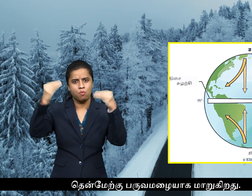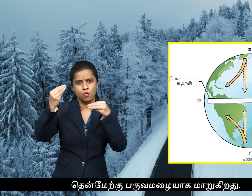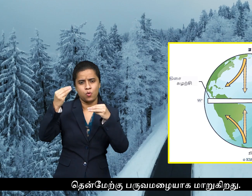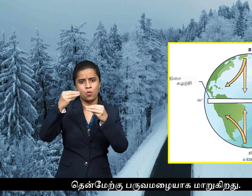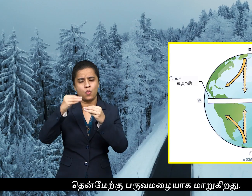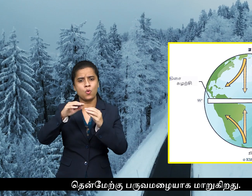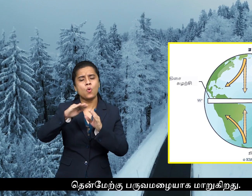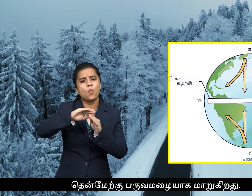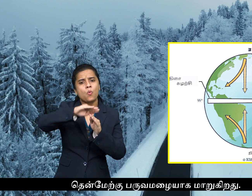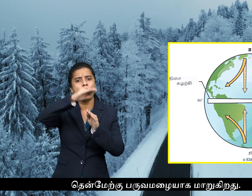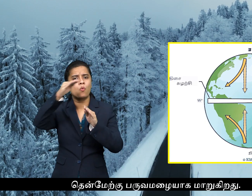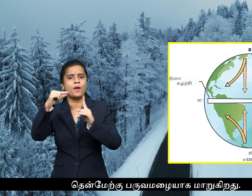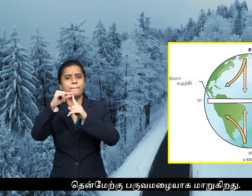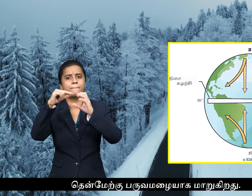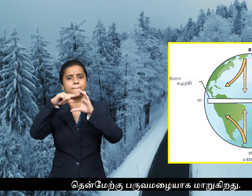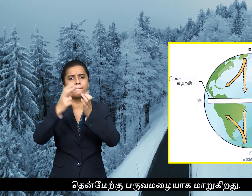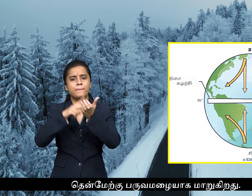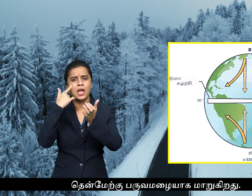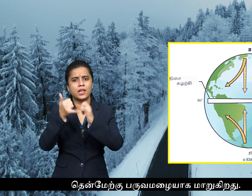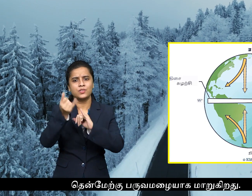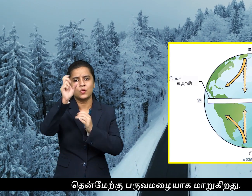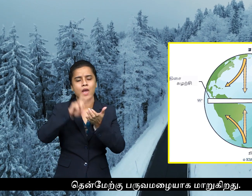தென்மேற்கு பருவமழையாக மாறுகிறது.